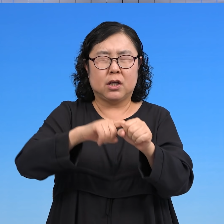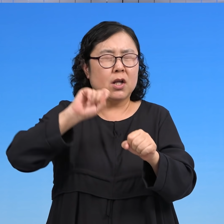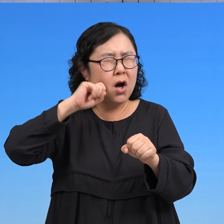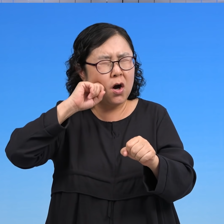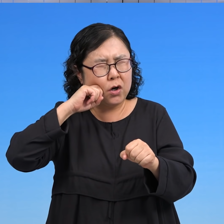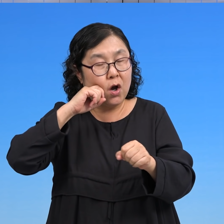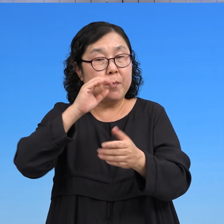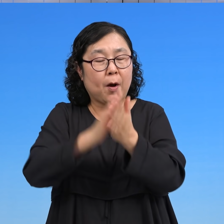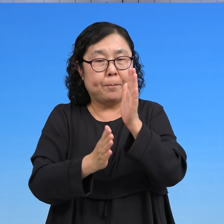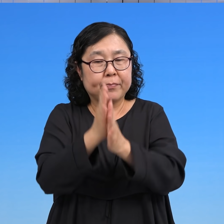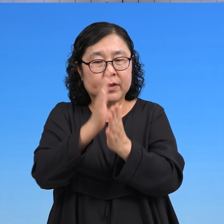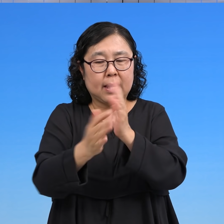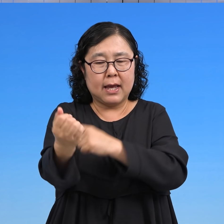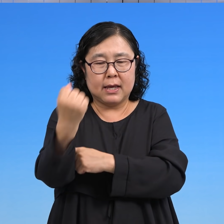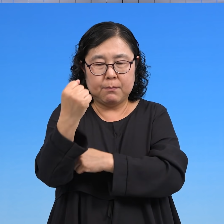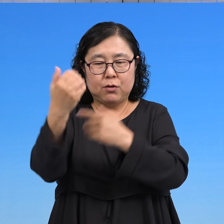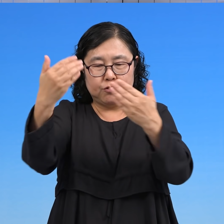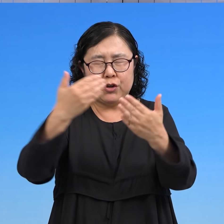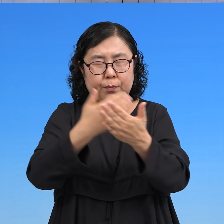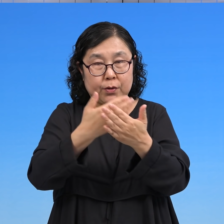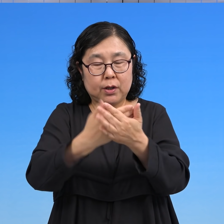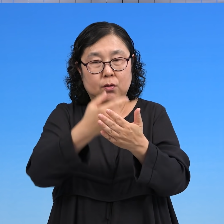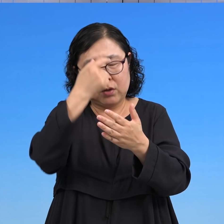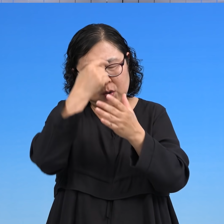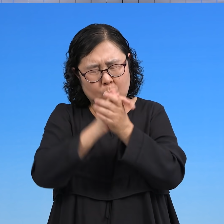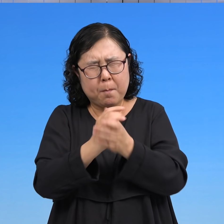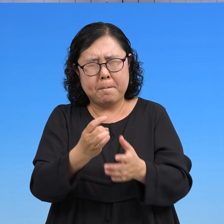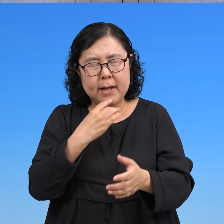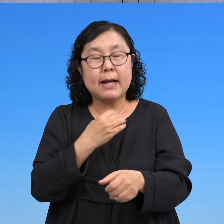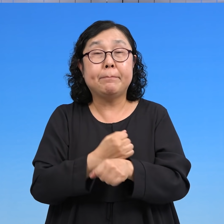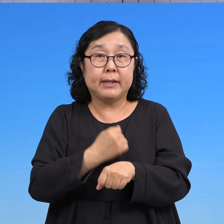가정 회복에 결정적으로 중요한